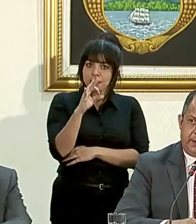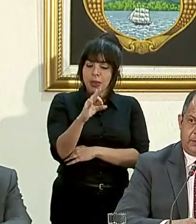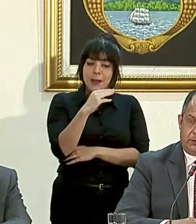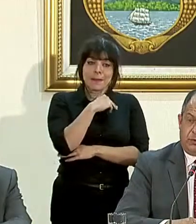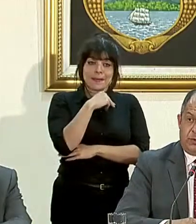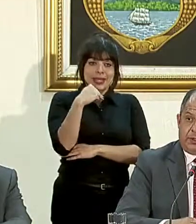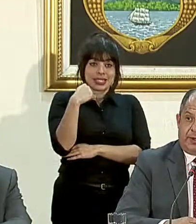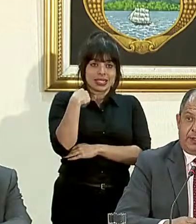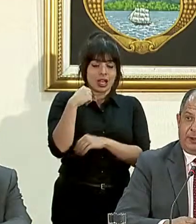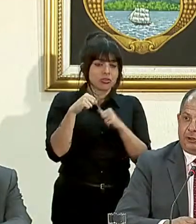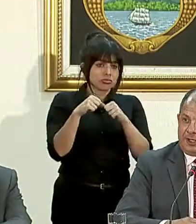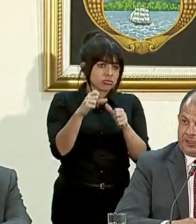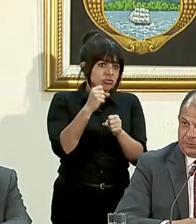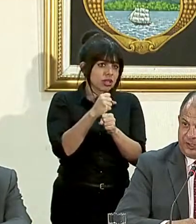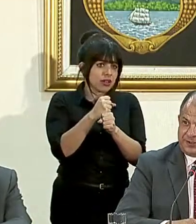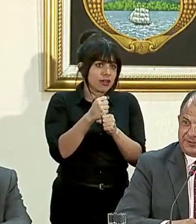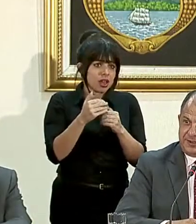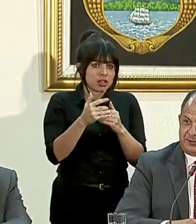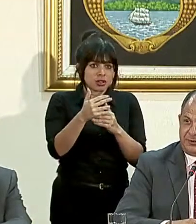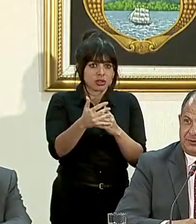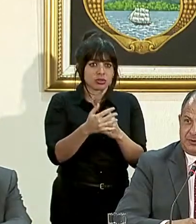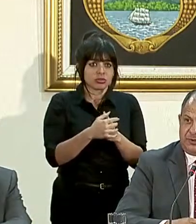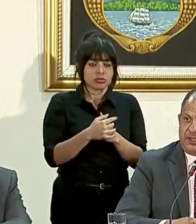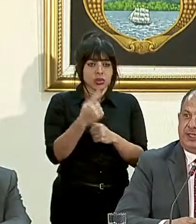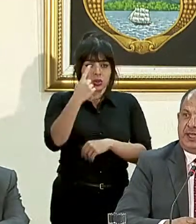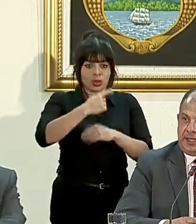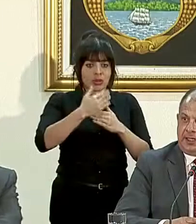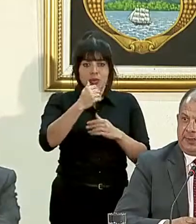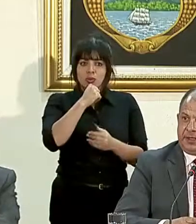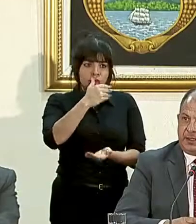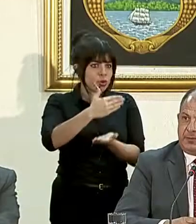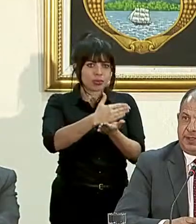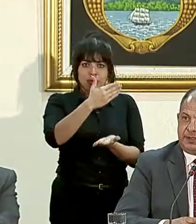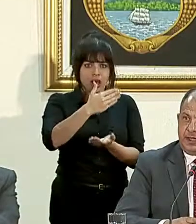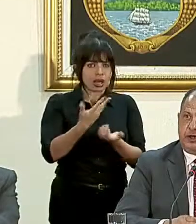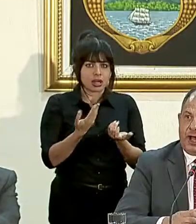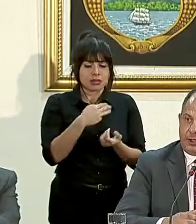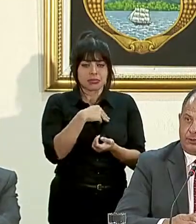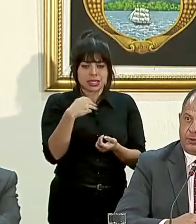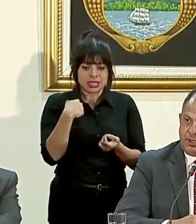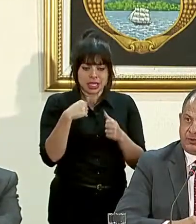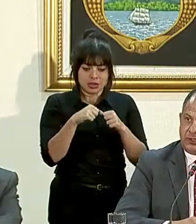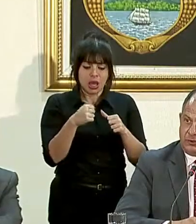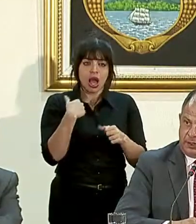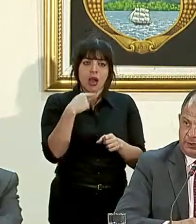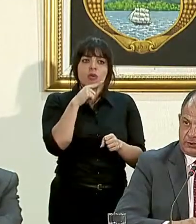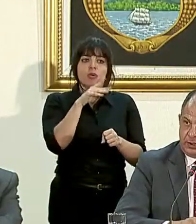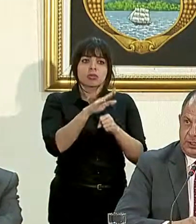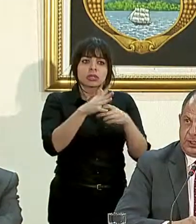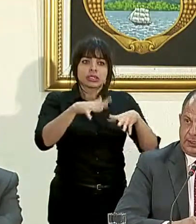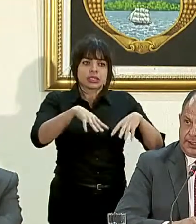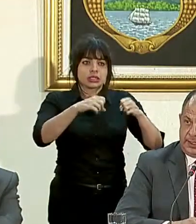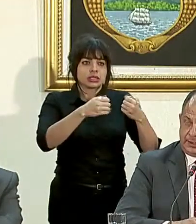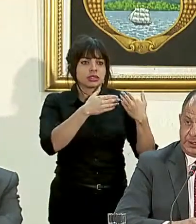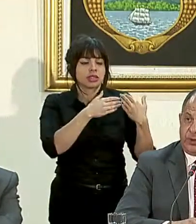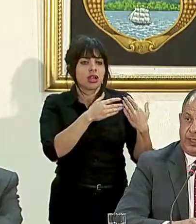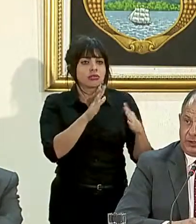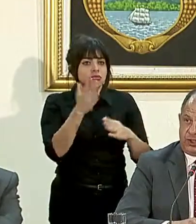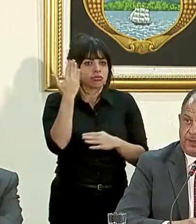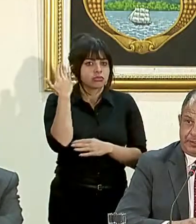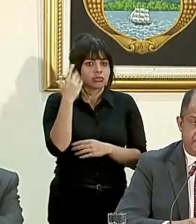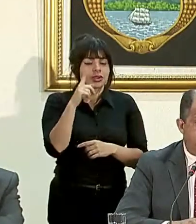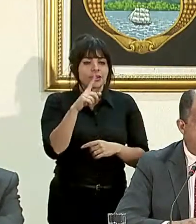el Ministerio continúa trabajando, hay un día después, esto no se detiene, la marcha del Ministerio, hay compromisos asumidos que tienen que